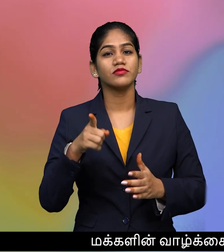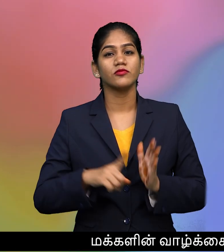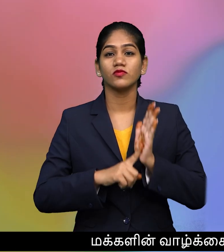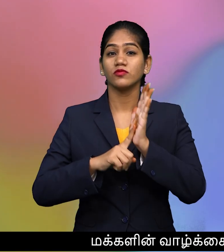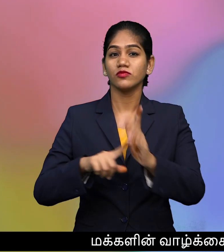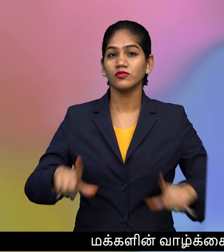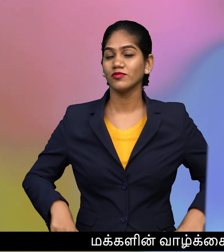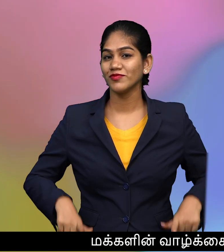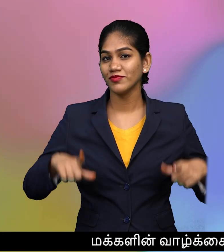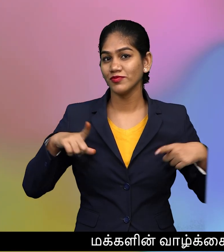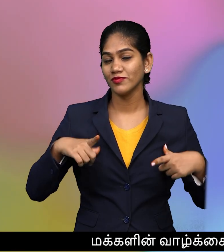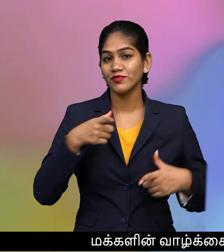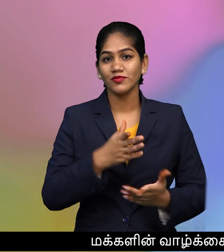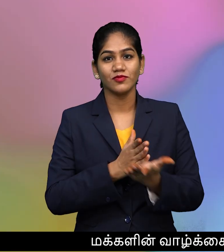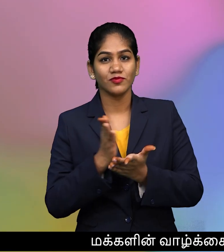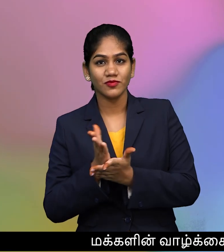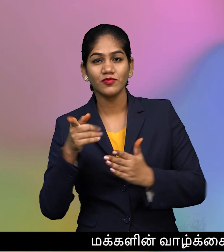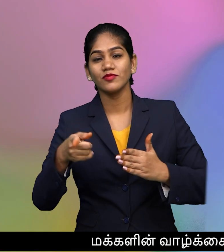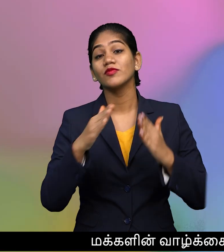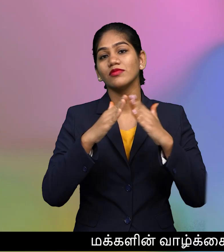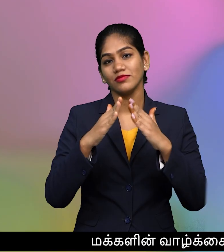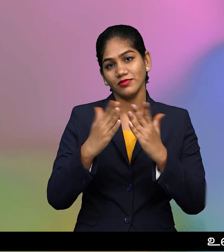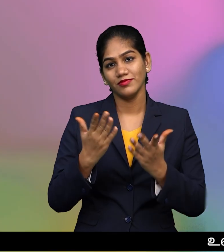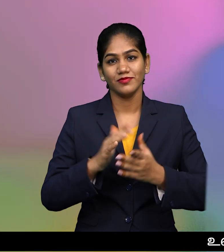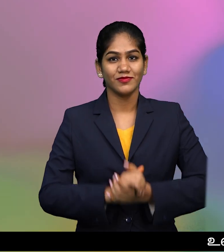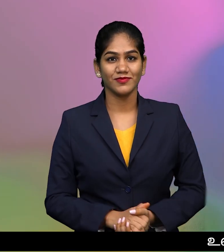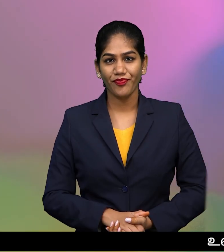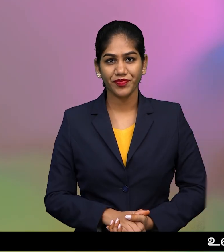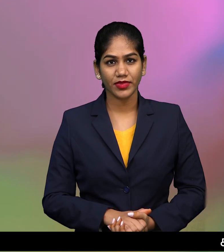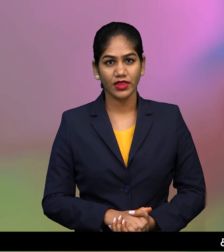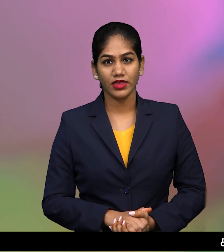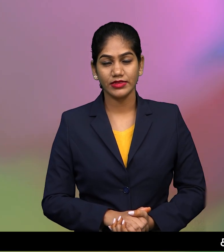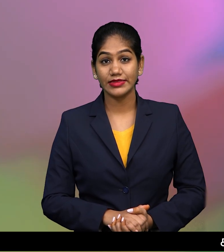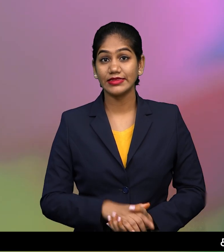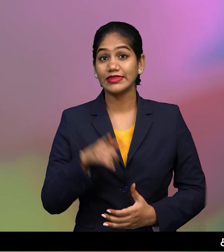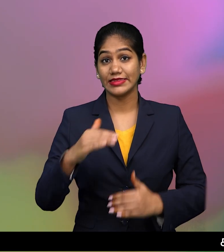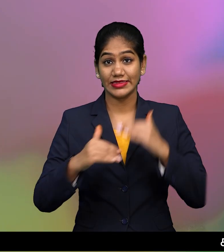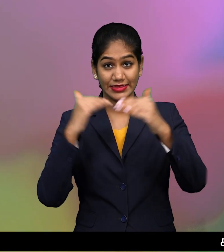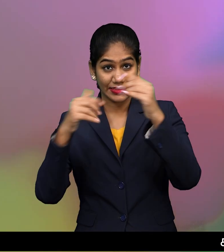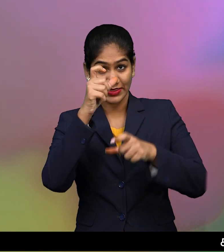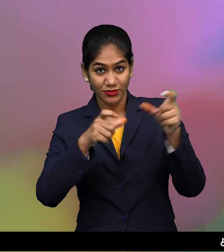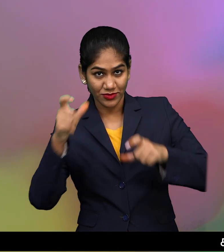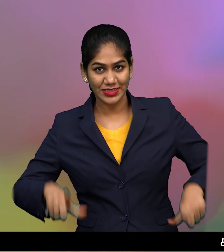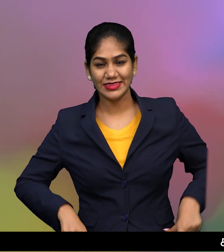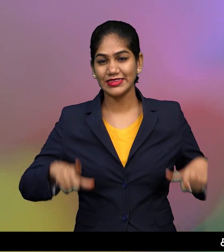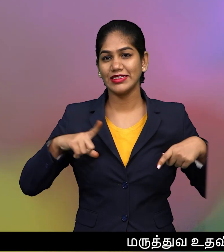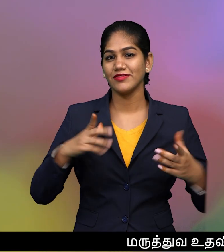மக்களின் வாழ்க்கை தரத்தை மேம்படுத்துதல், உணவு, கல்வி, சமூக சேவை,